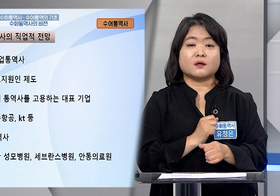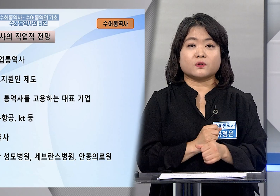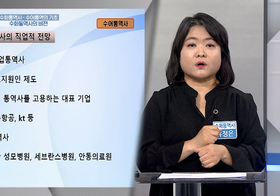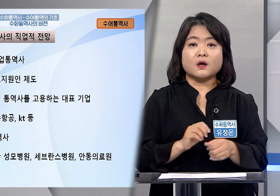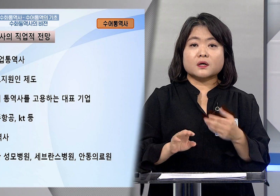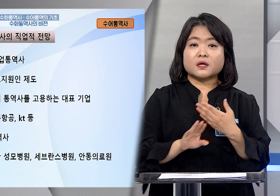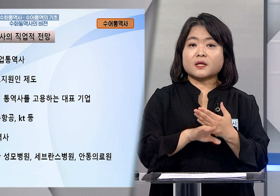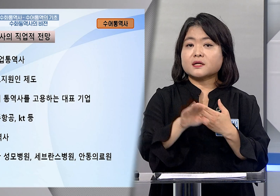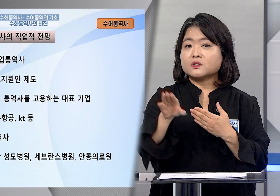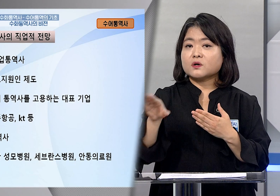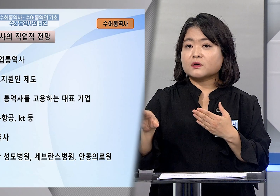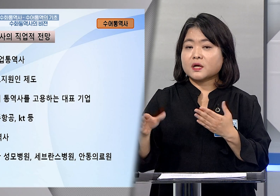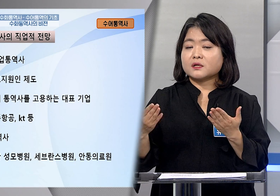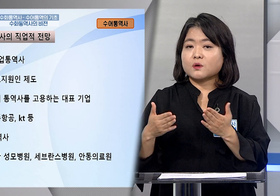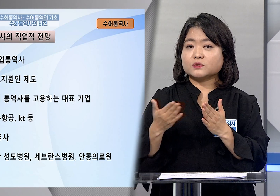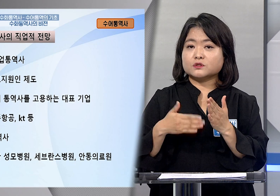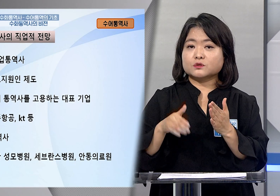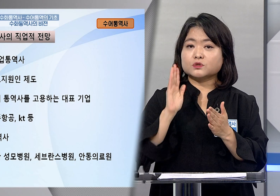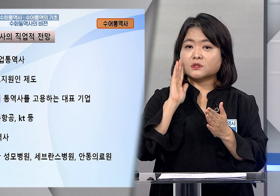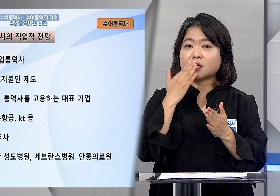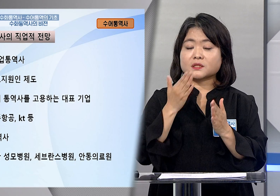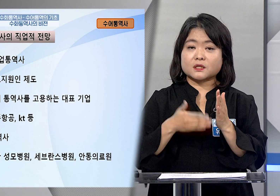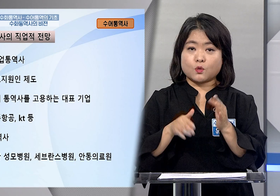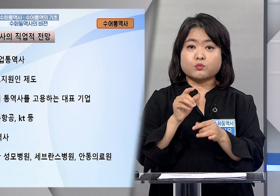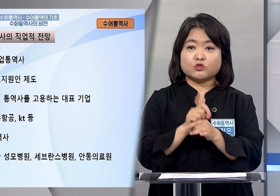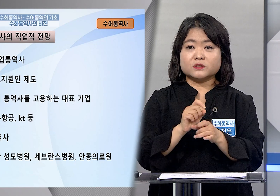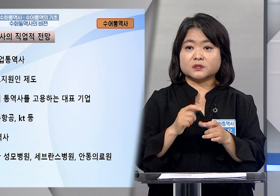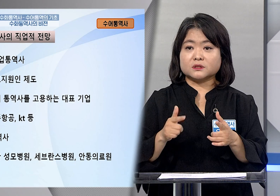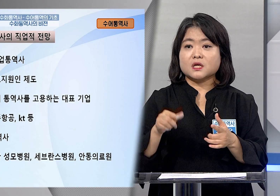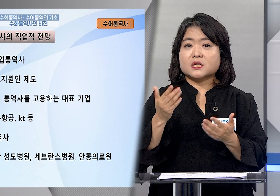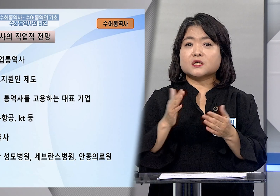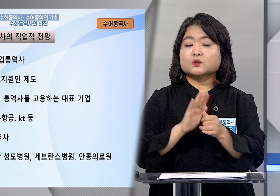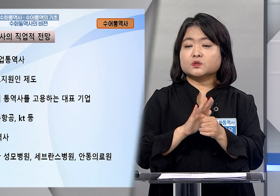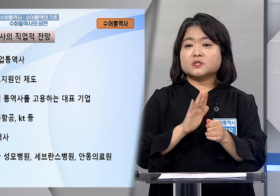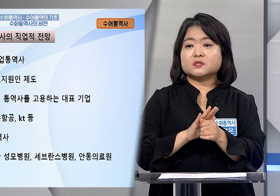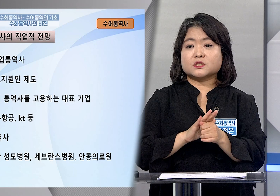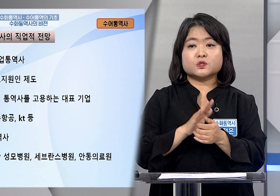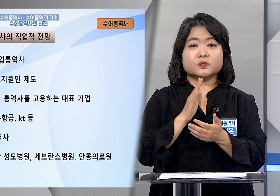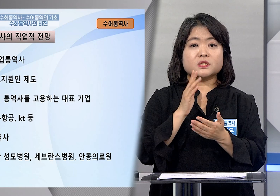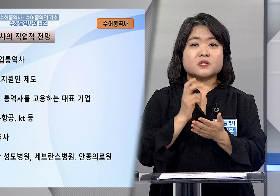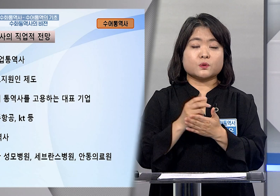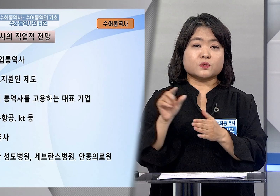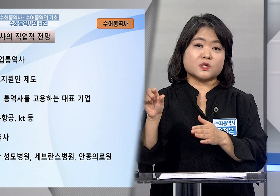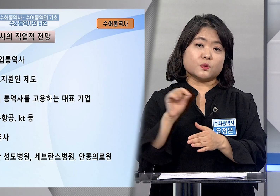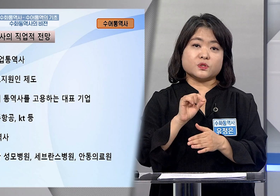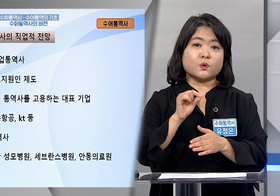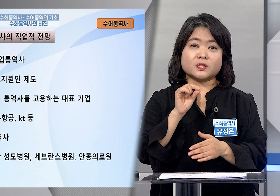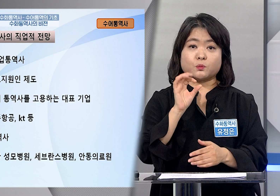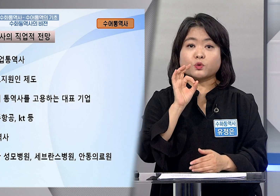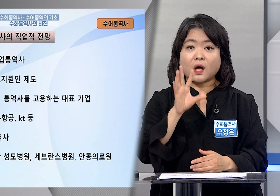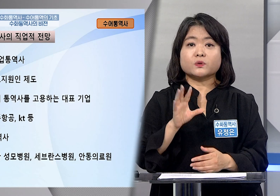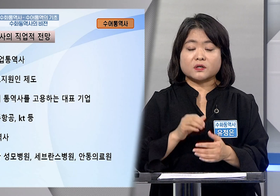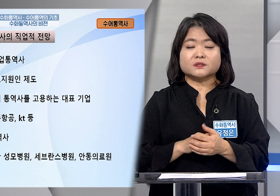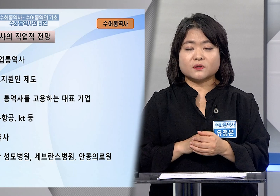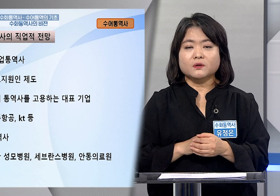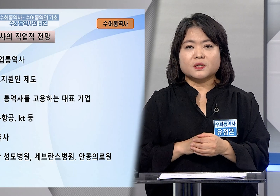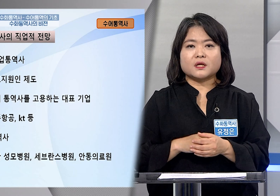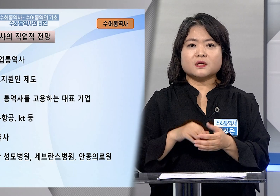하더라고요. 그래 타 지역에 일하고 있는 우리 청각장애인 공무원들은 이 근로지원인 제도를 제대로 이용하지 못하고 있거든요. 이